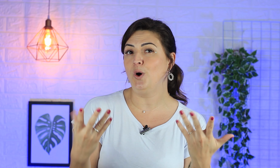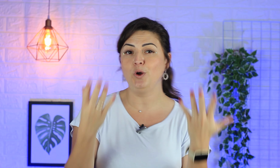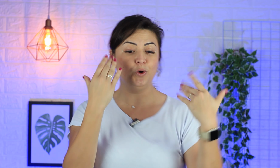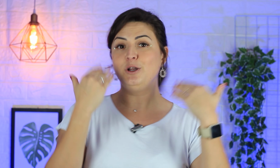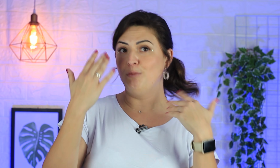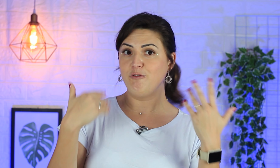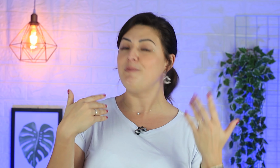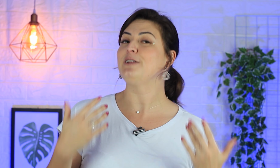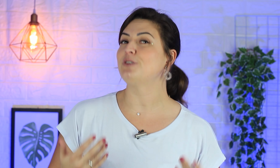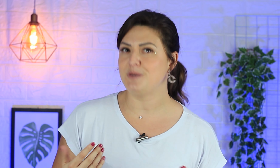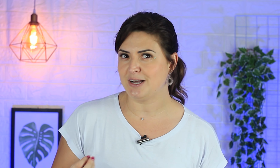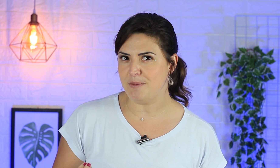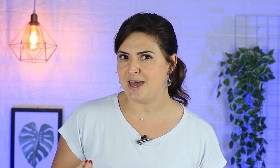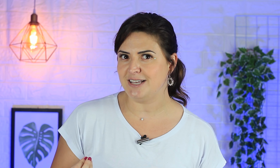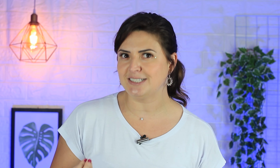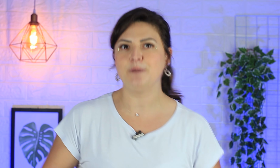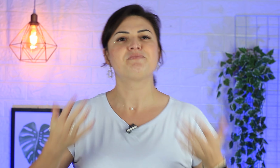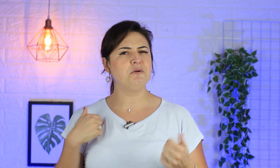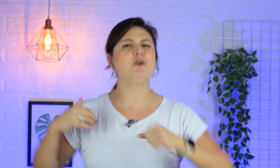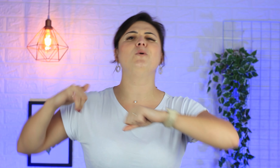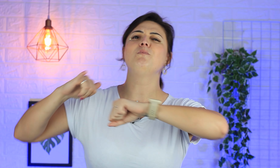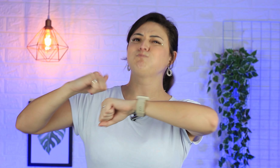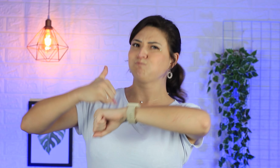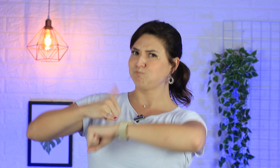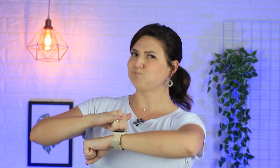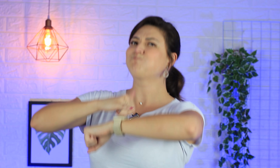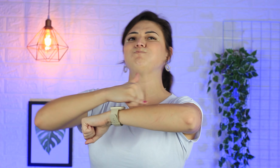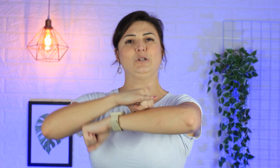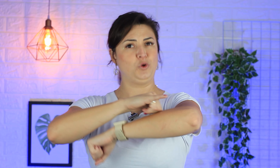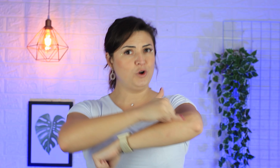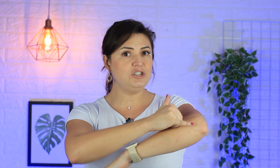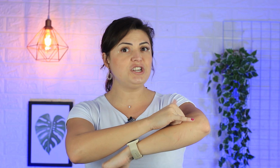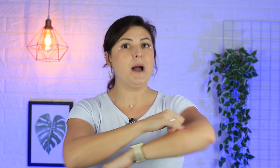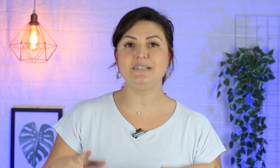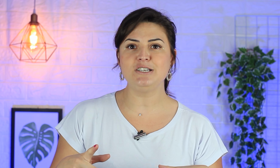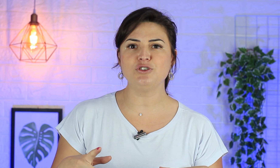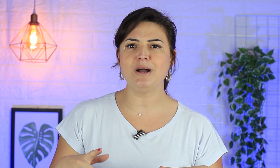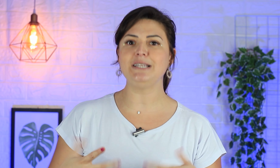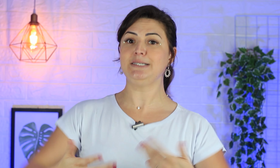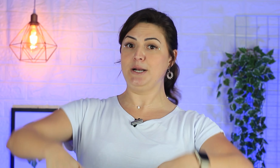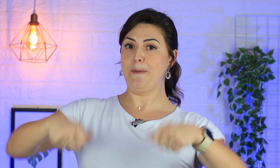olho, pelo movimento da minha cabeça. eu tô gordinha. Preciso emagrecer.